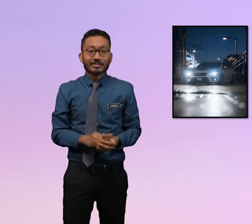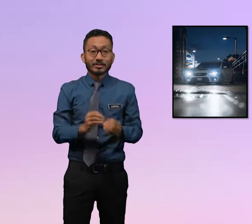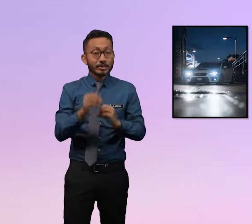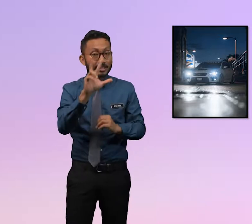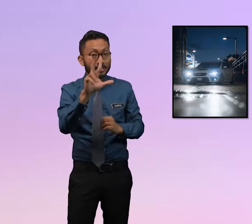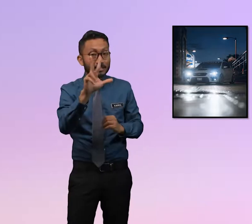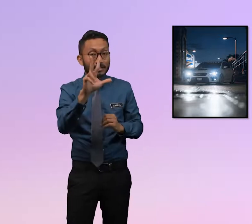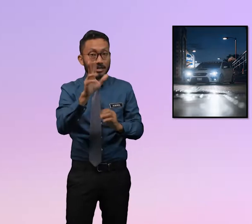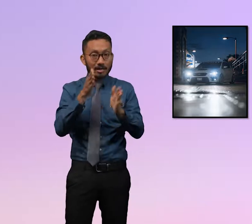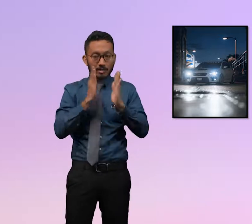Nombor tiga, lalu